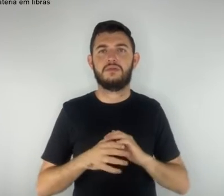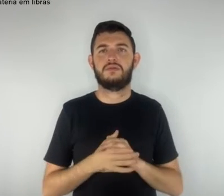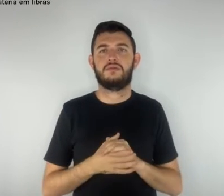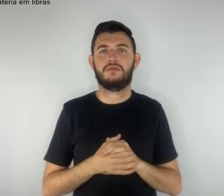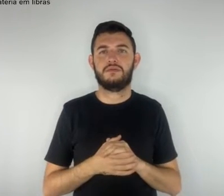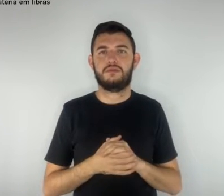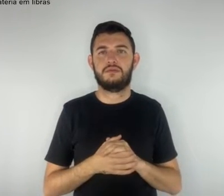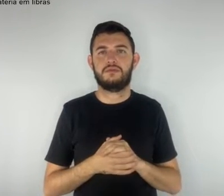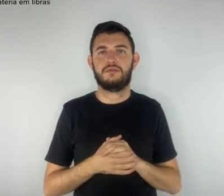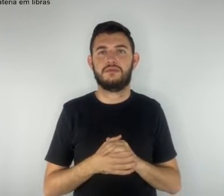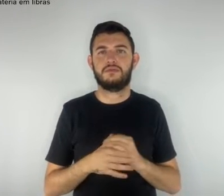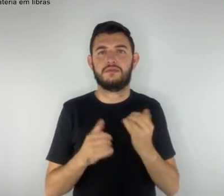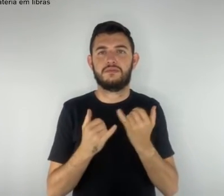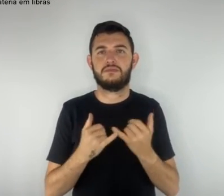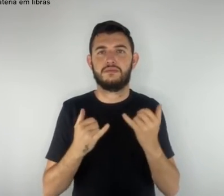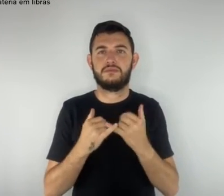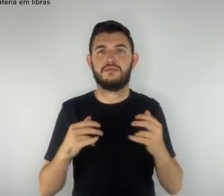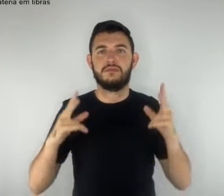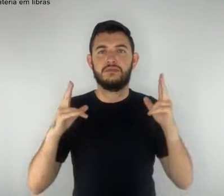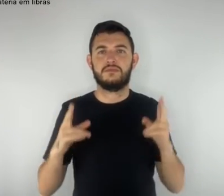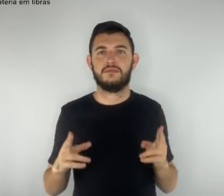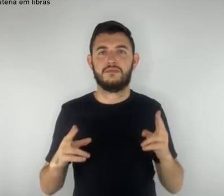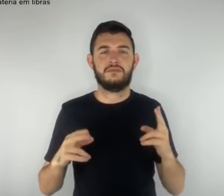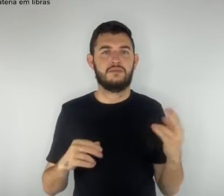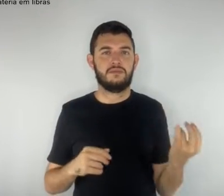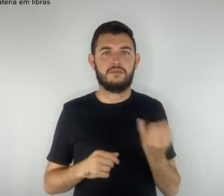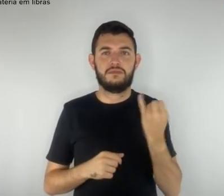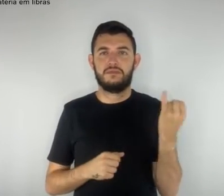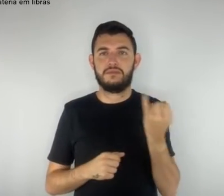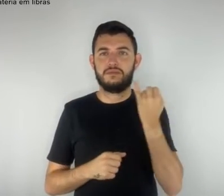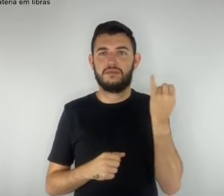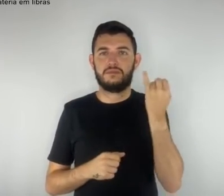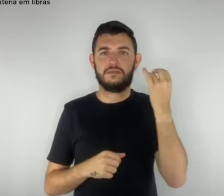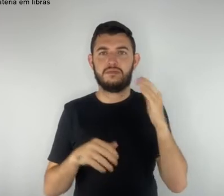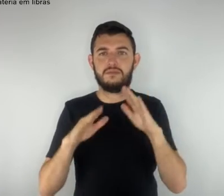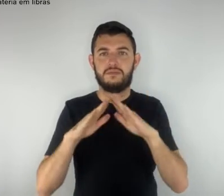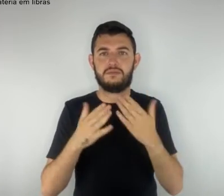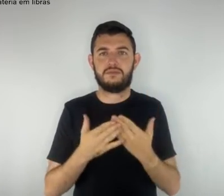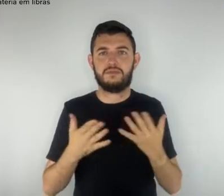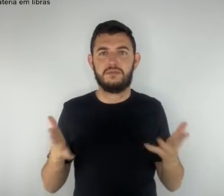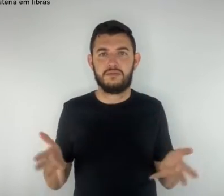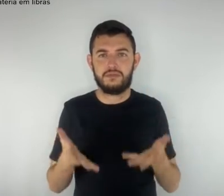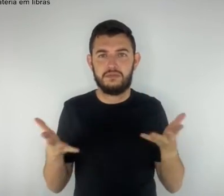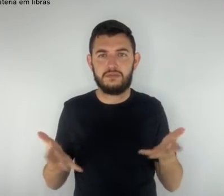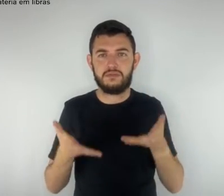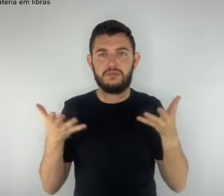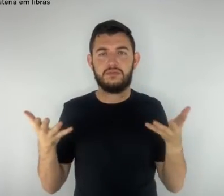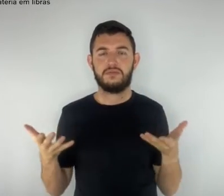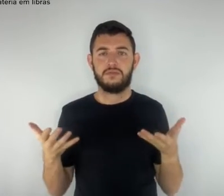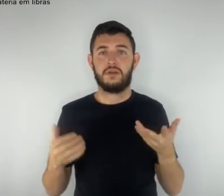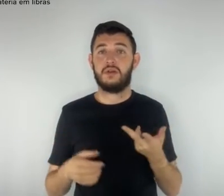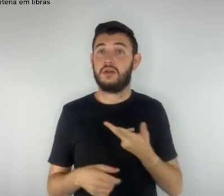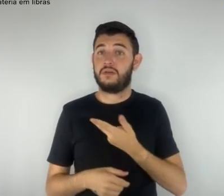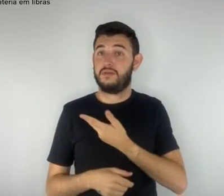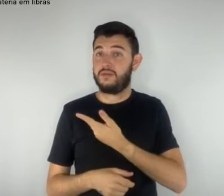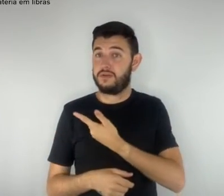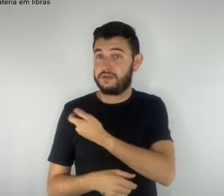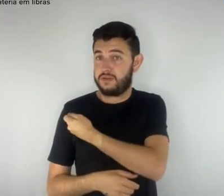mesma forma, é importante que as escolas incentivem a vacinação de profissionais da educação, a